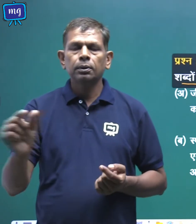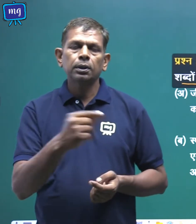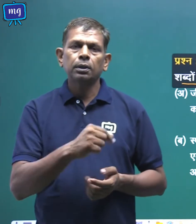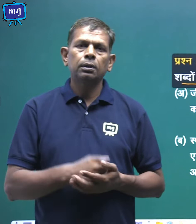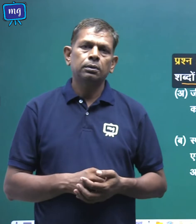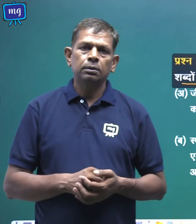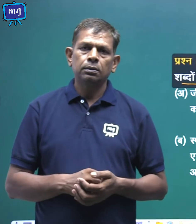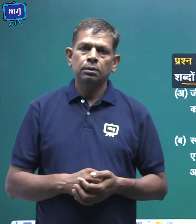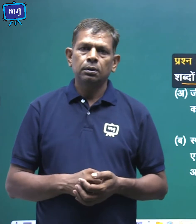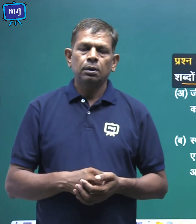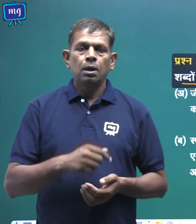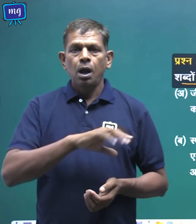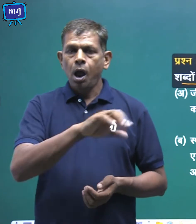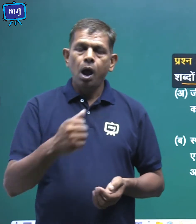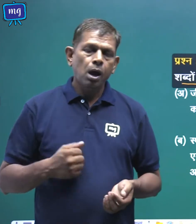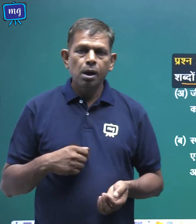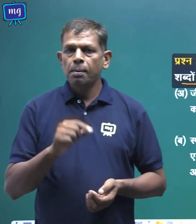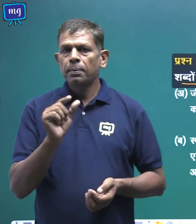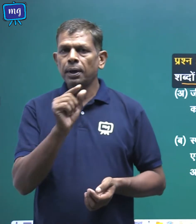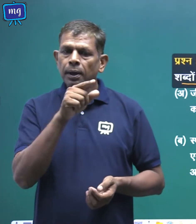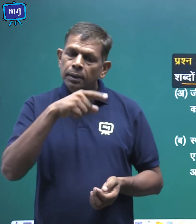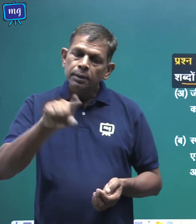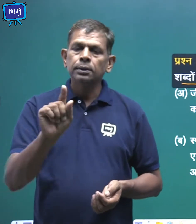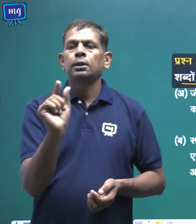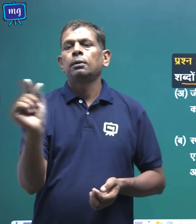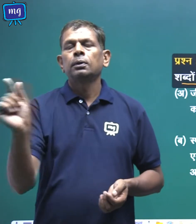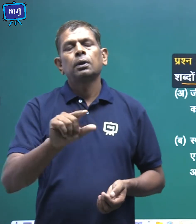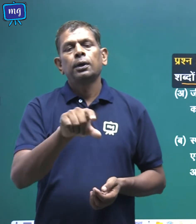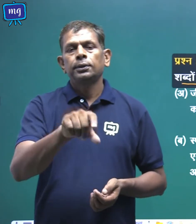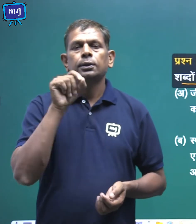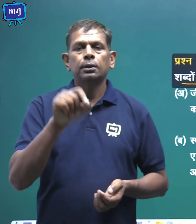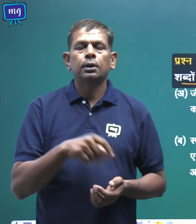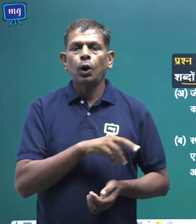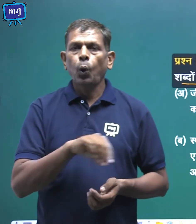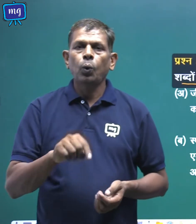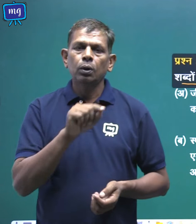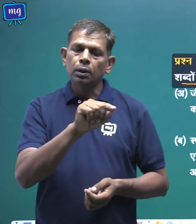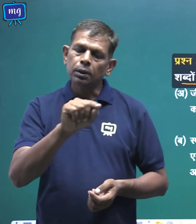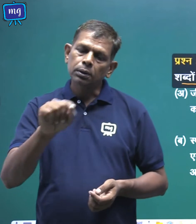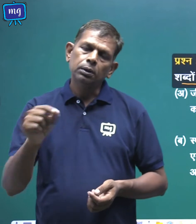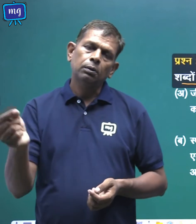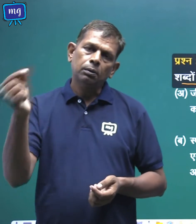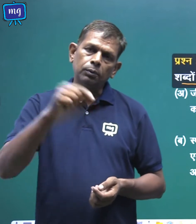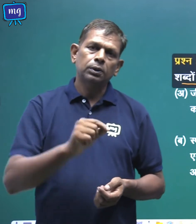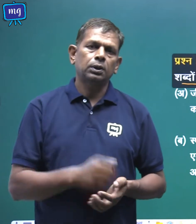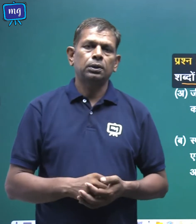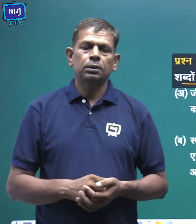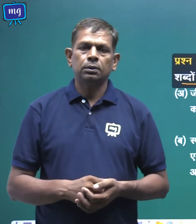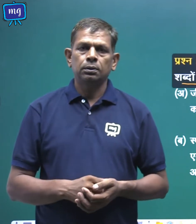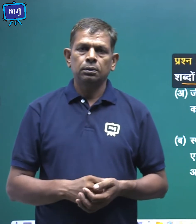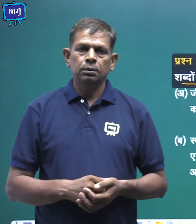हैं। हमें सही शब्द का चयन करना है और रिक्त स्थान की पूर्ति करनी है।